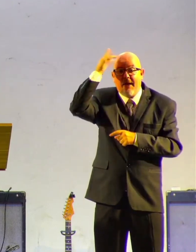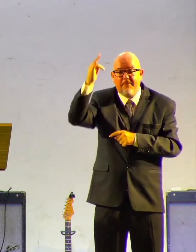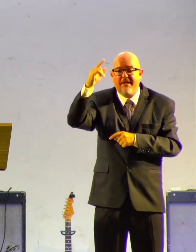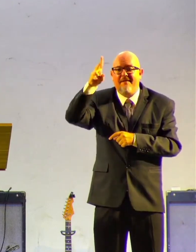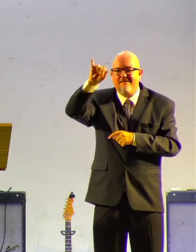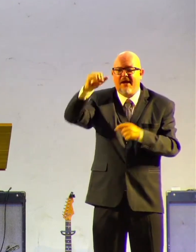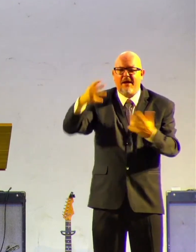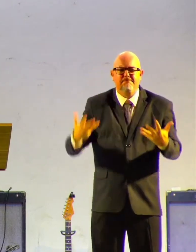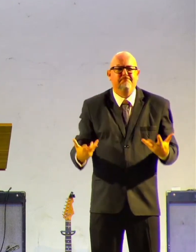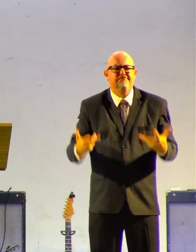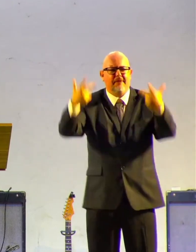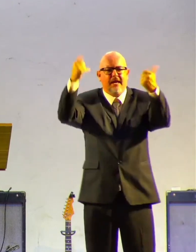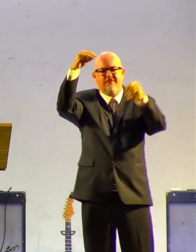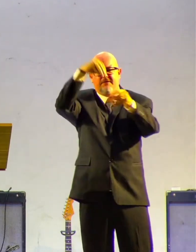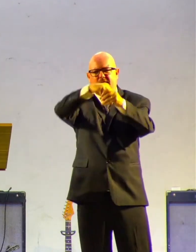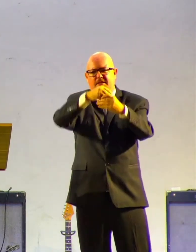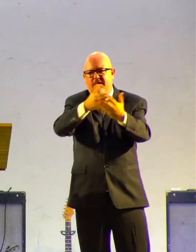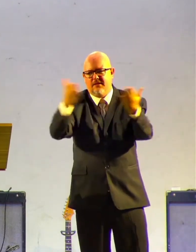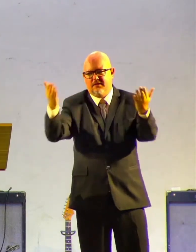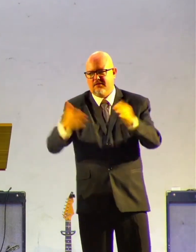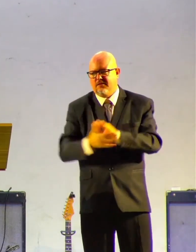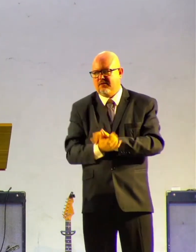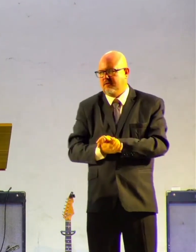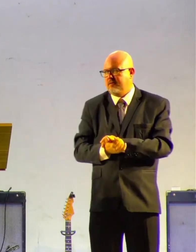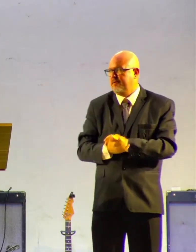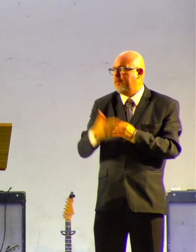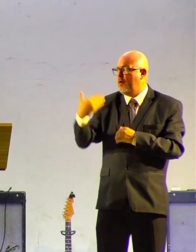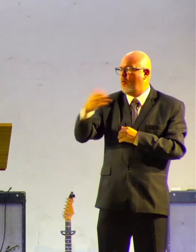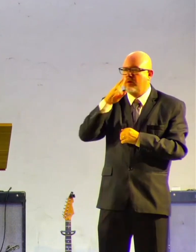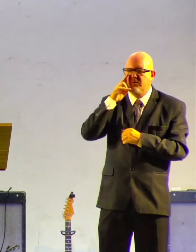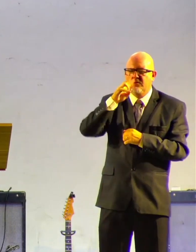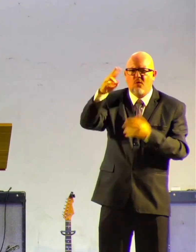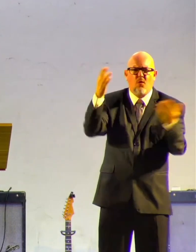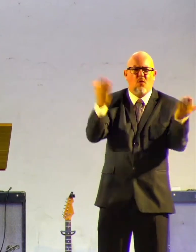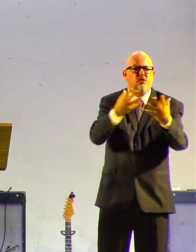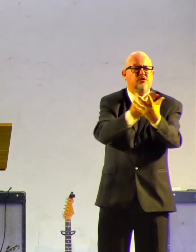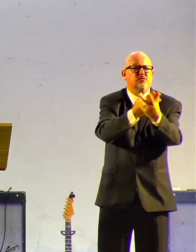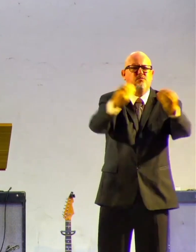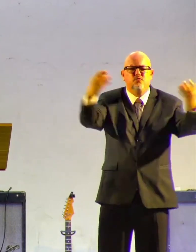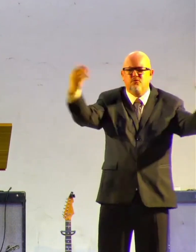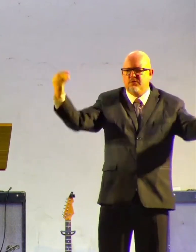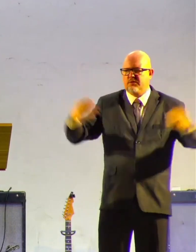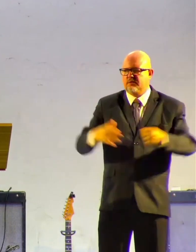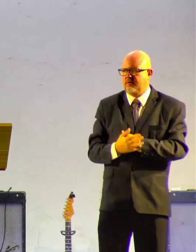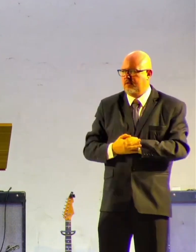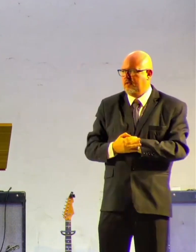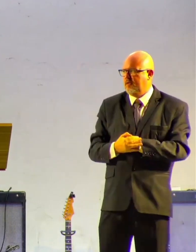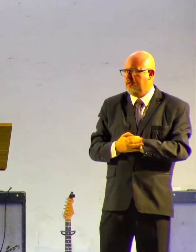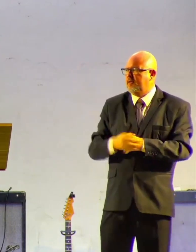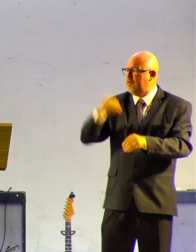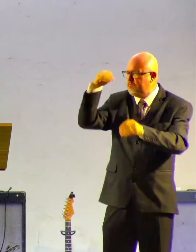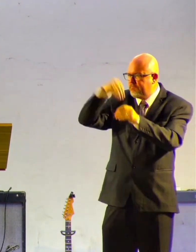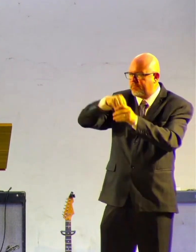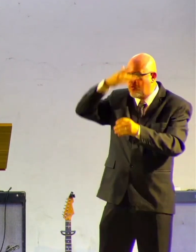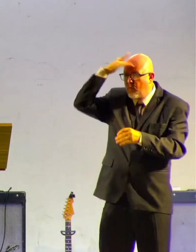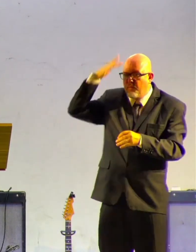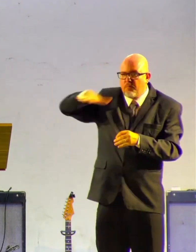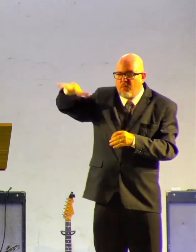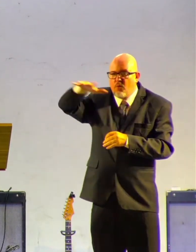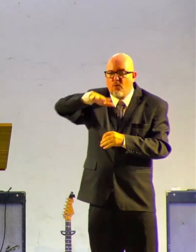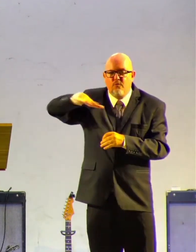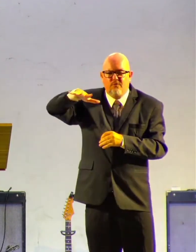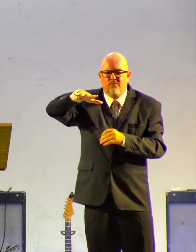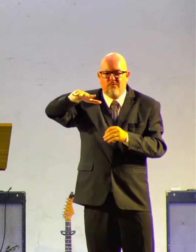fará maravilhas no meio de vós. Mas quando você olha hoje, muitas vezes, no meio do povo de